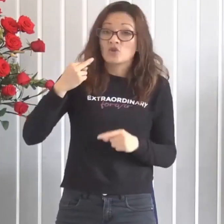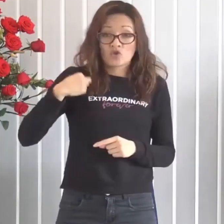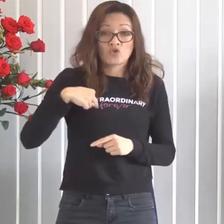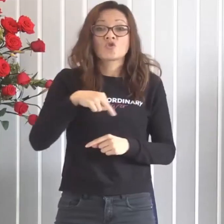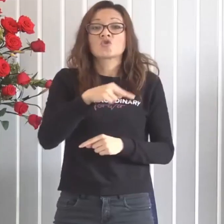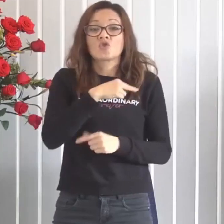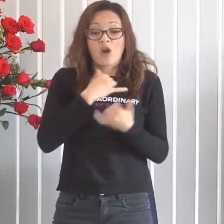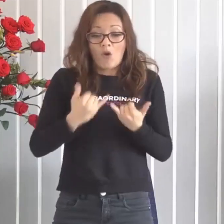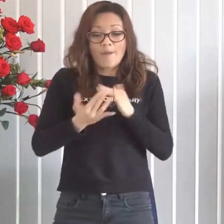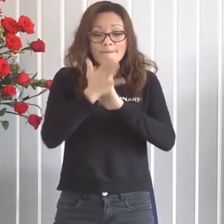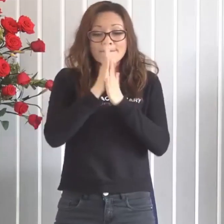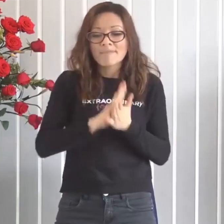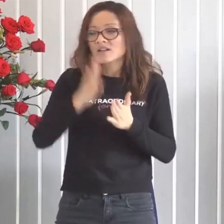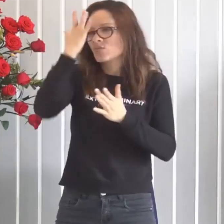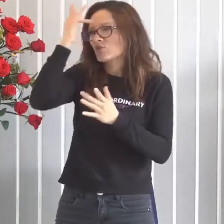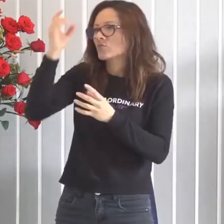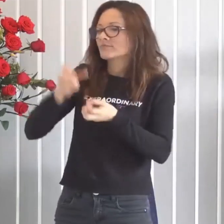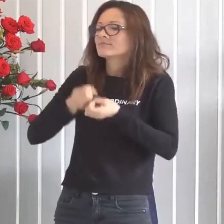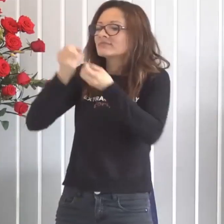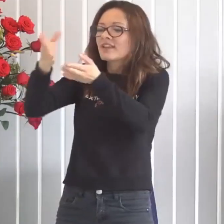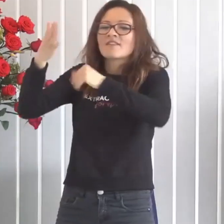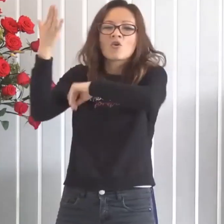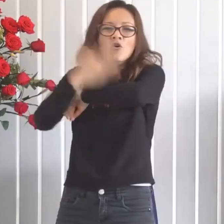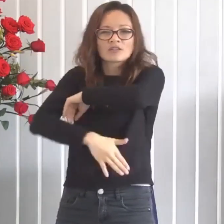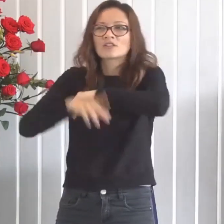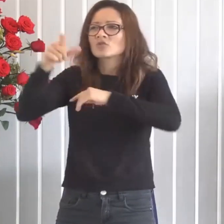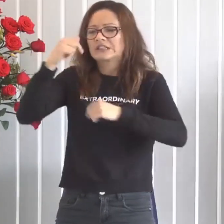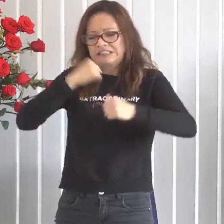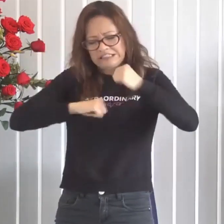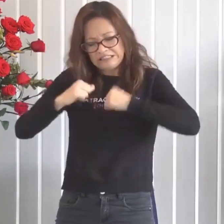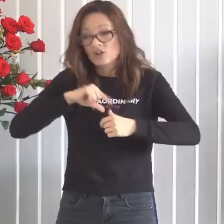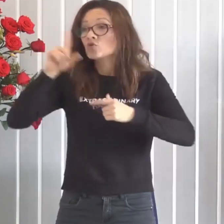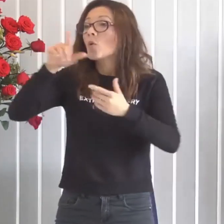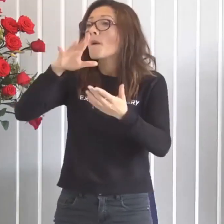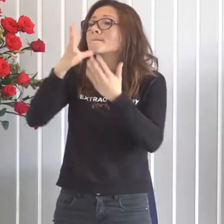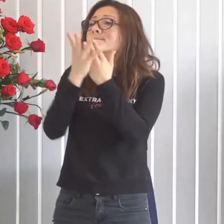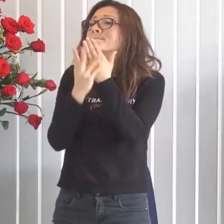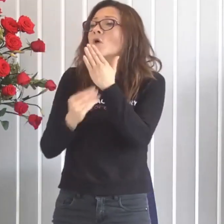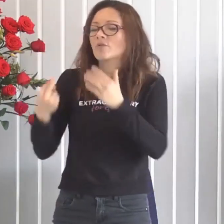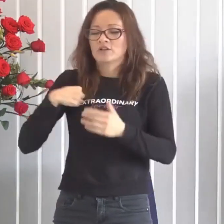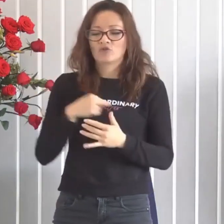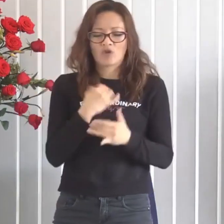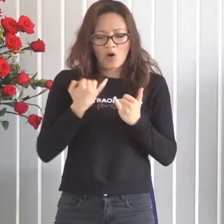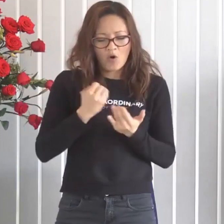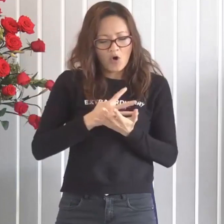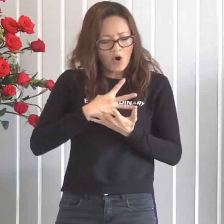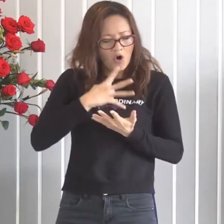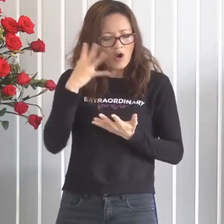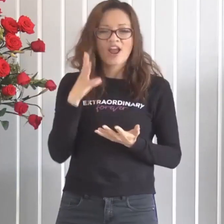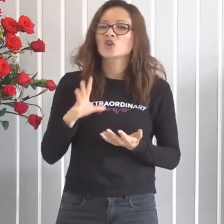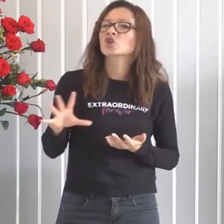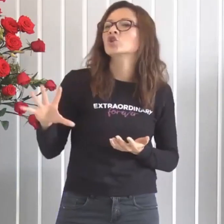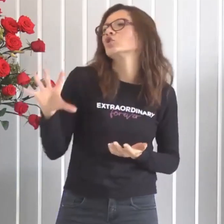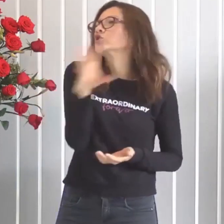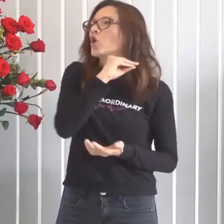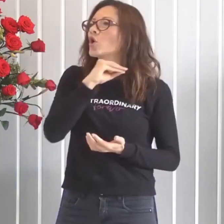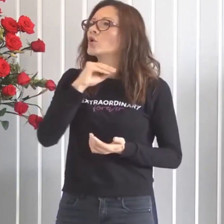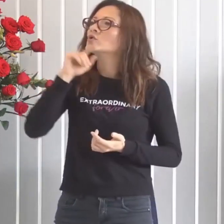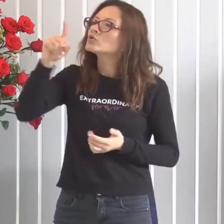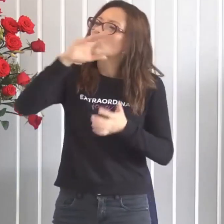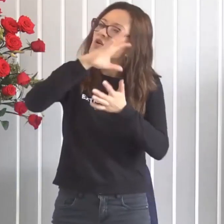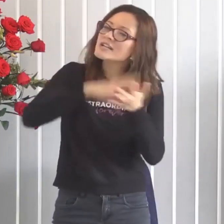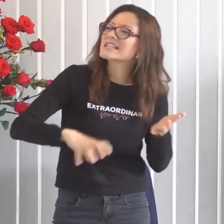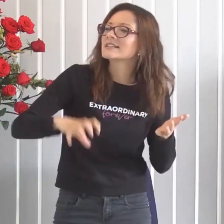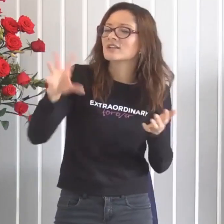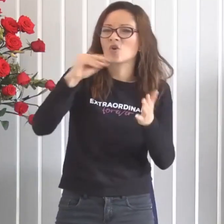Por tus llagas fuimos curados. Tú te hiciste pobre para que nosotros fuéramos enriquecidos en todo, Señor. Tú